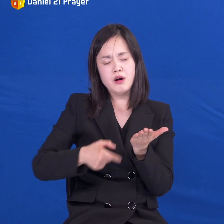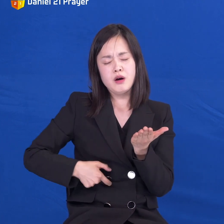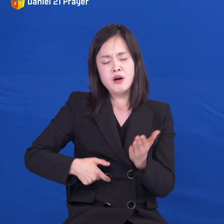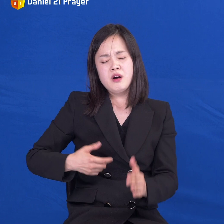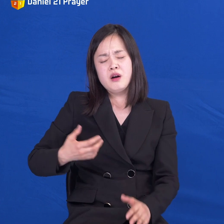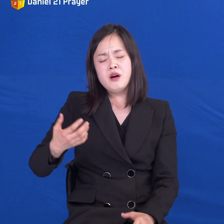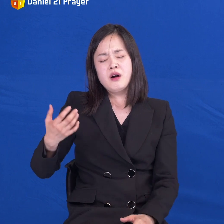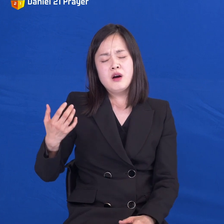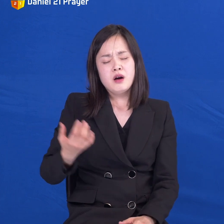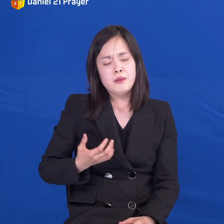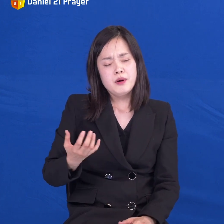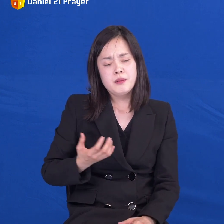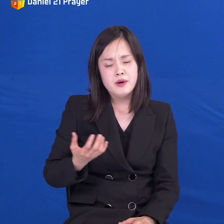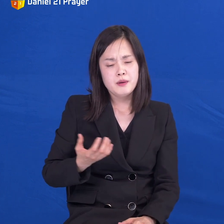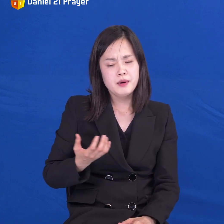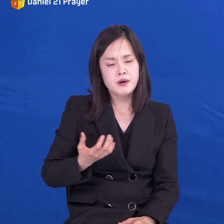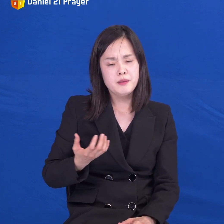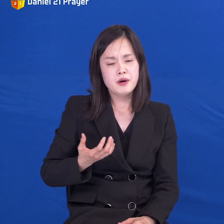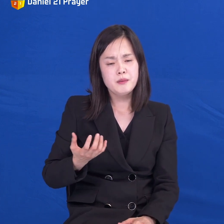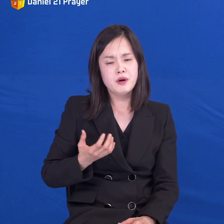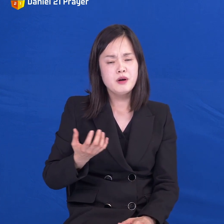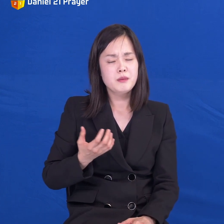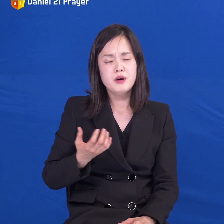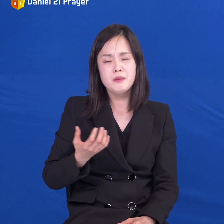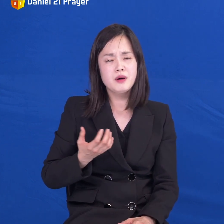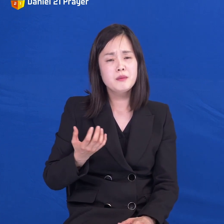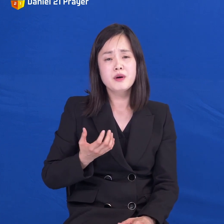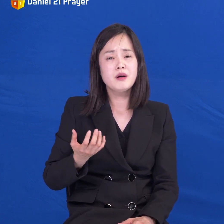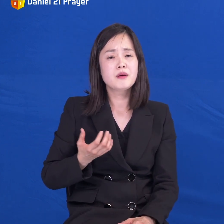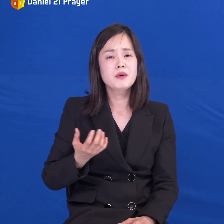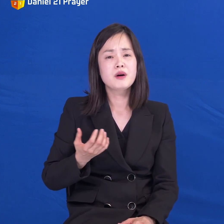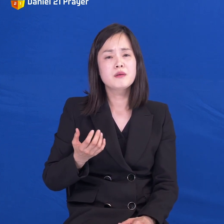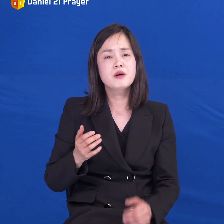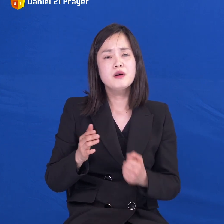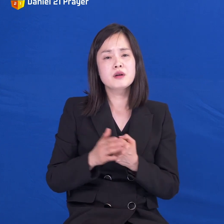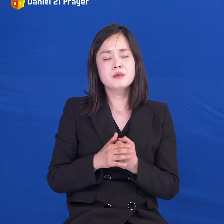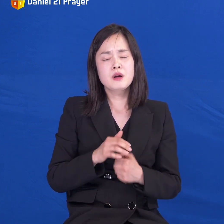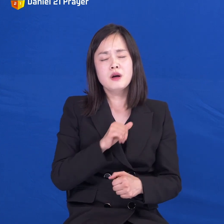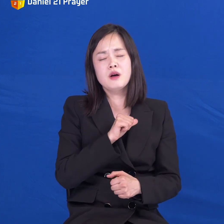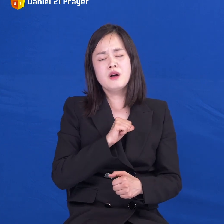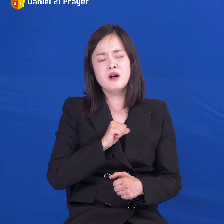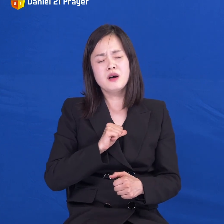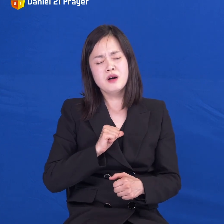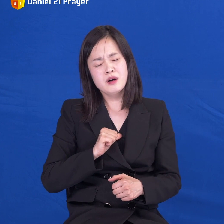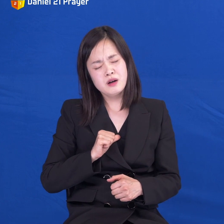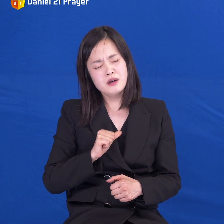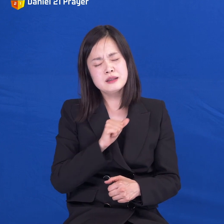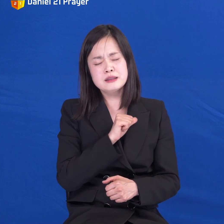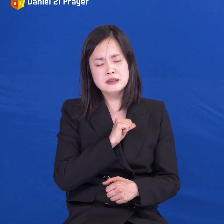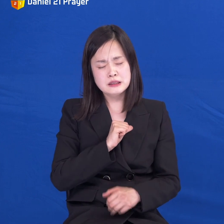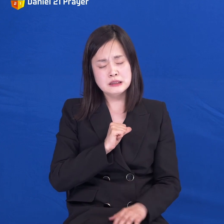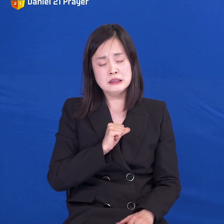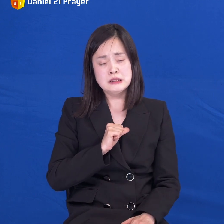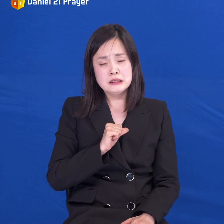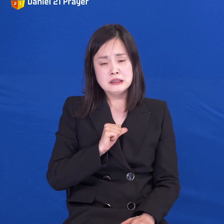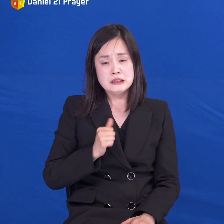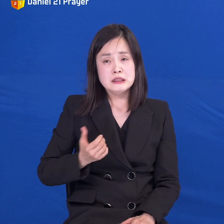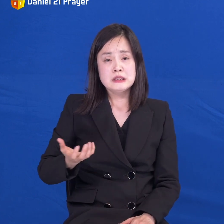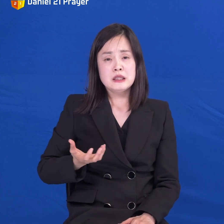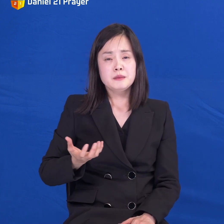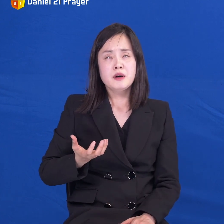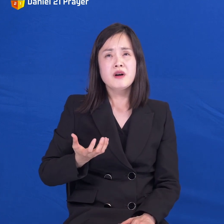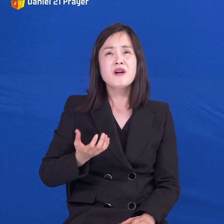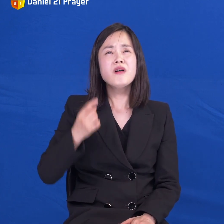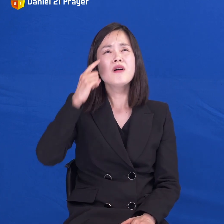열어놓지 않았던 거예요. 너무 아파서 생각을 돌리려고 능겔줄을 세보니까 12개가 내